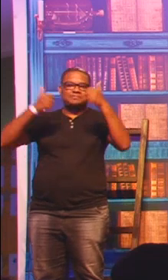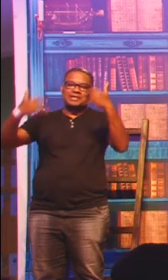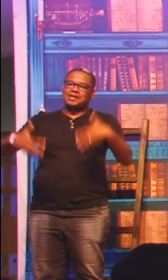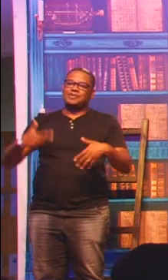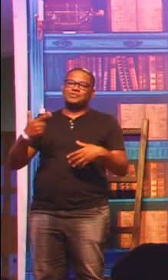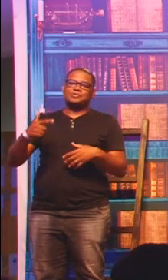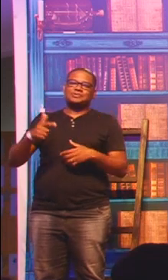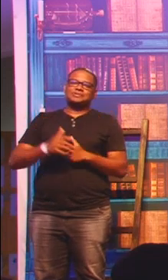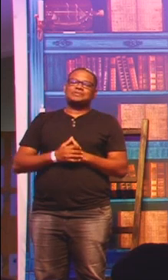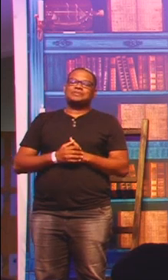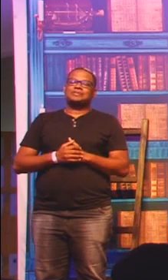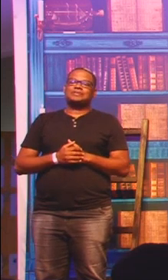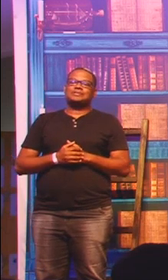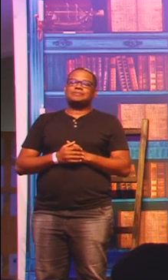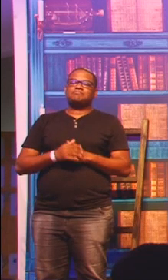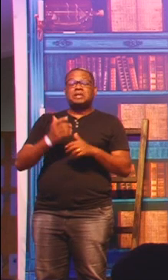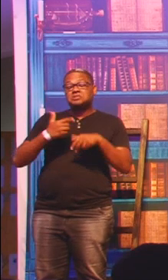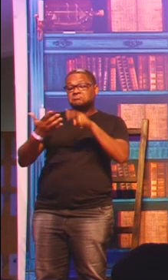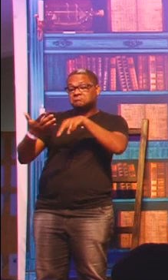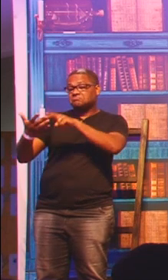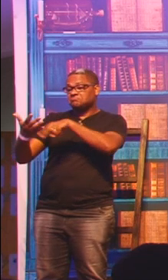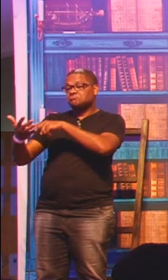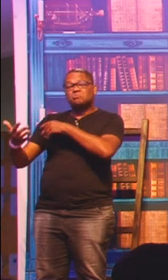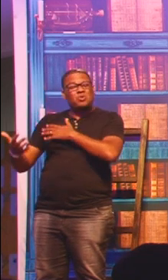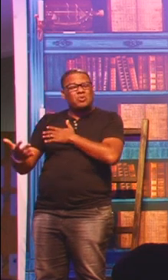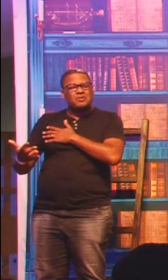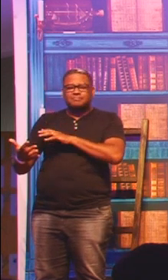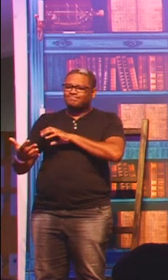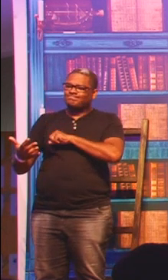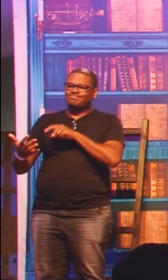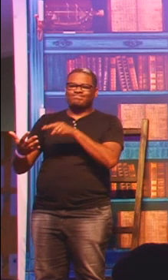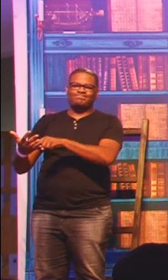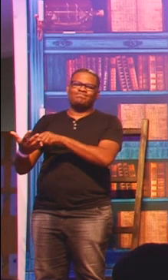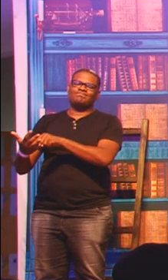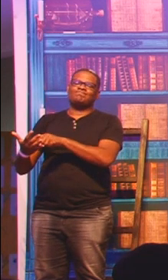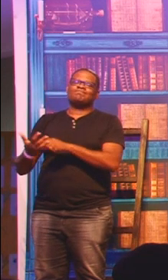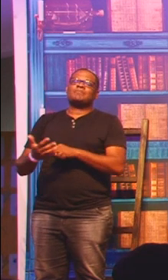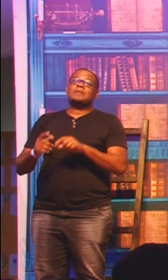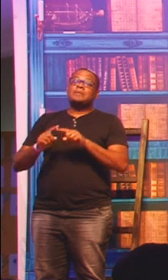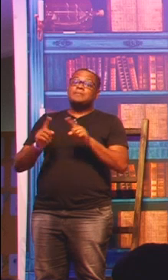eu estaria satisfeito em apenas ler. Mas,